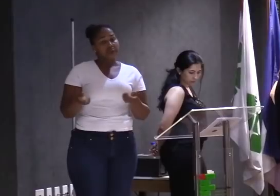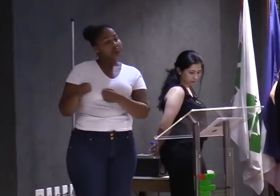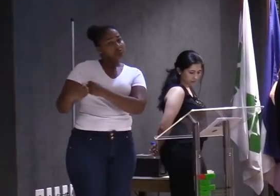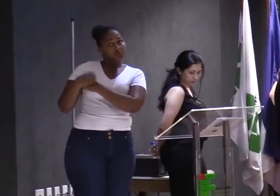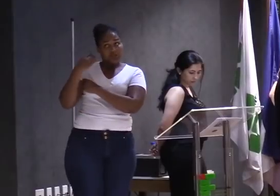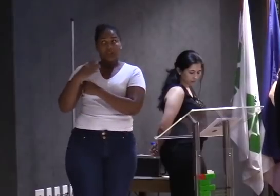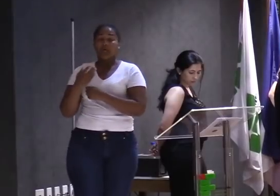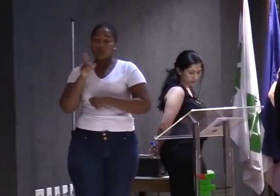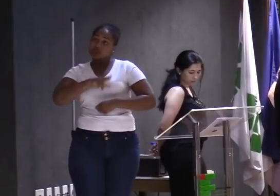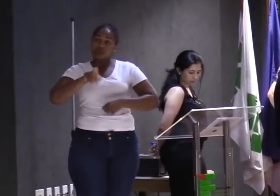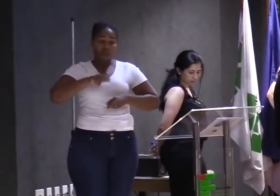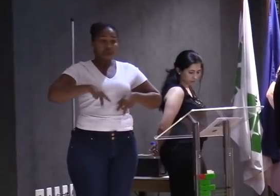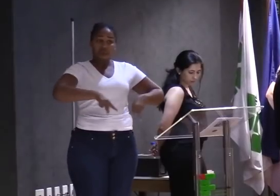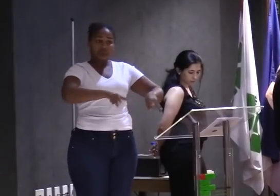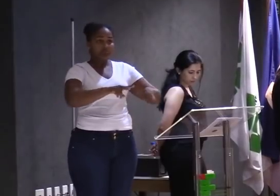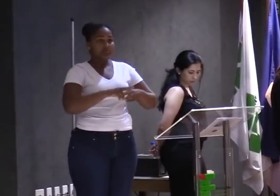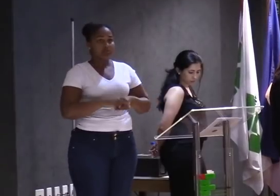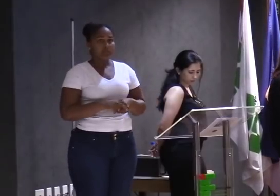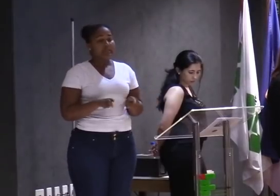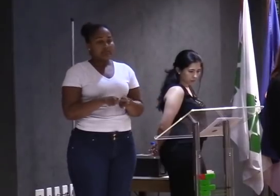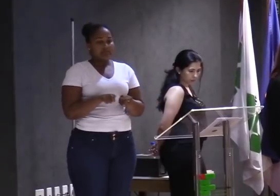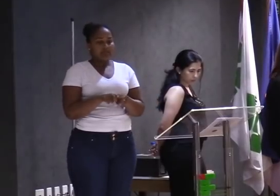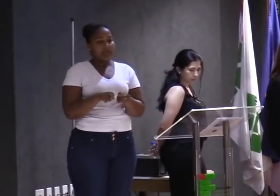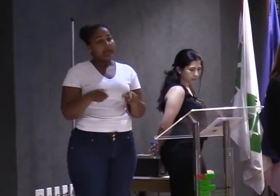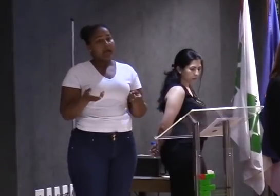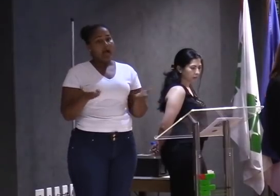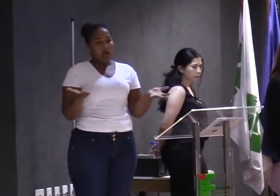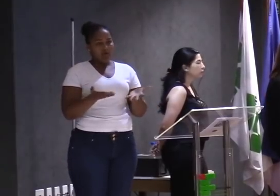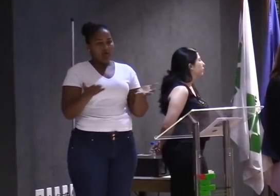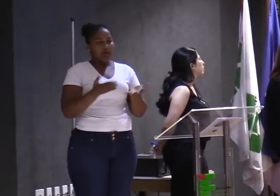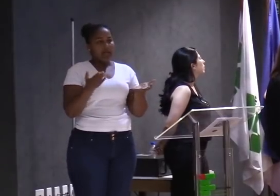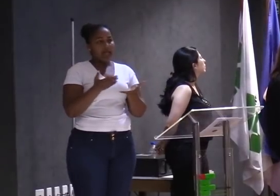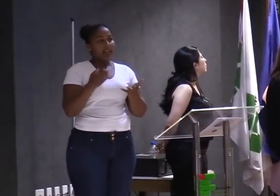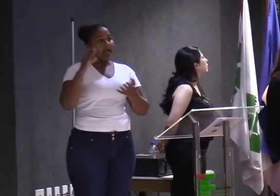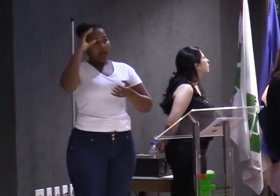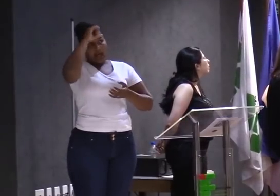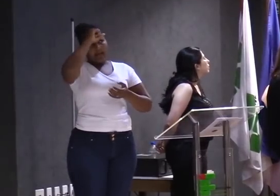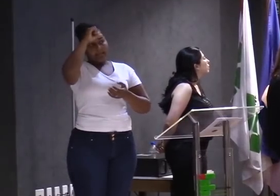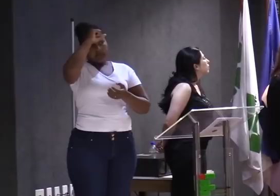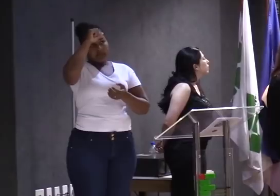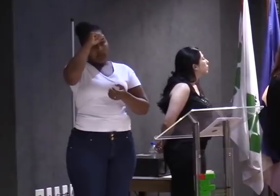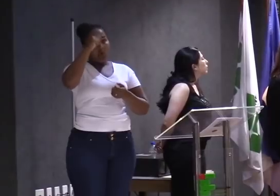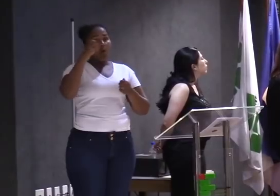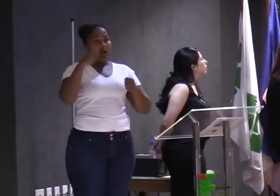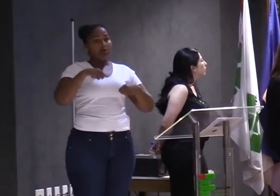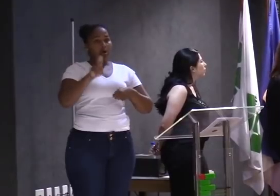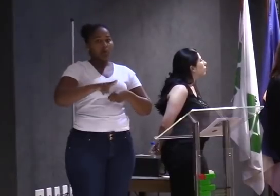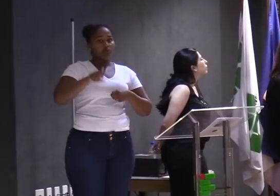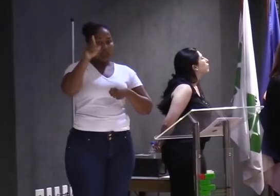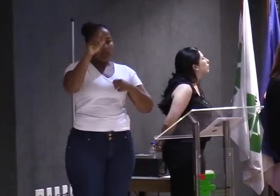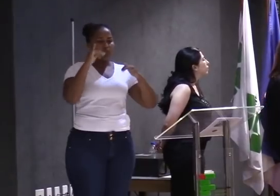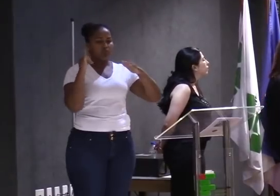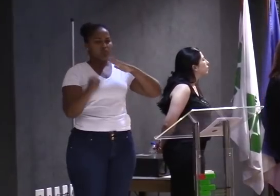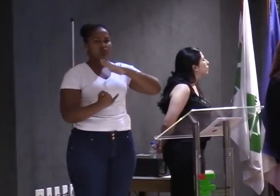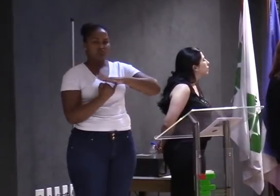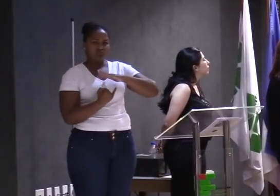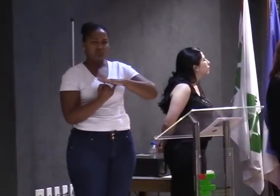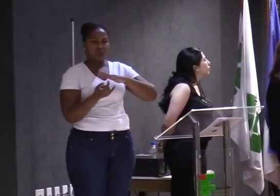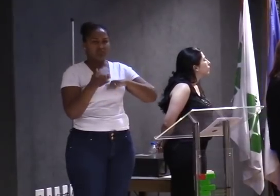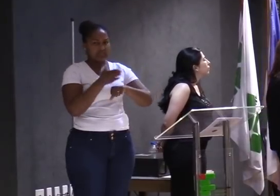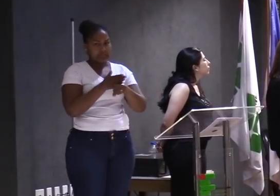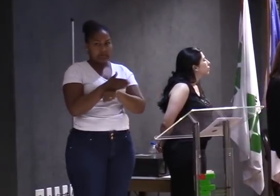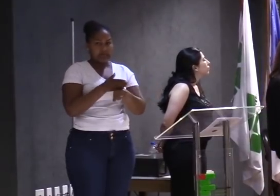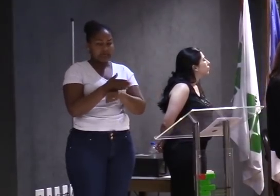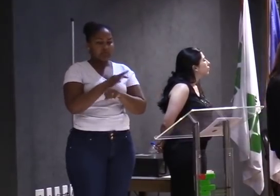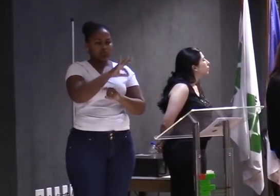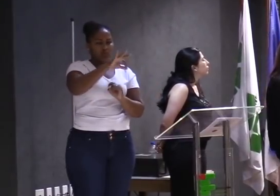convencê-los, e o curso hoje vai ser iniciado no segundo semestre agora, lá no campus de Belo Jardim, e o inglês está lá presente, né? Então, essa foi uma das ações